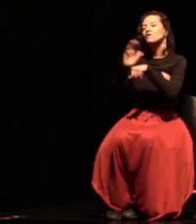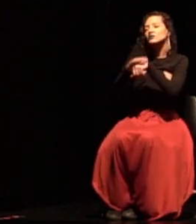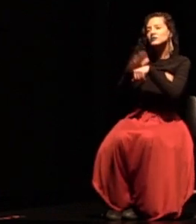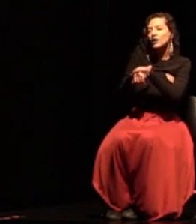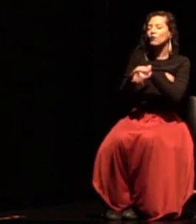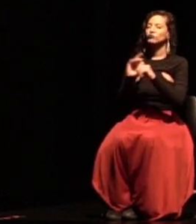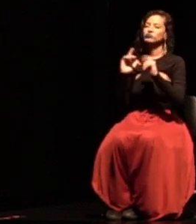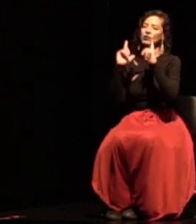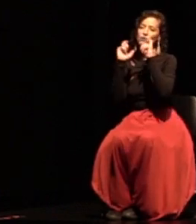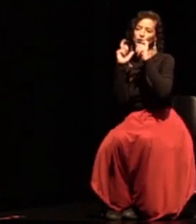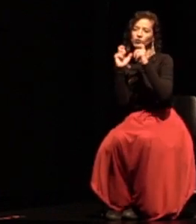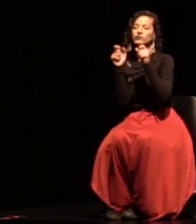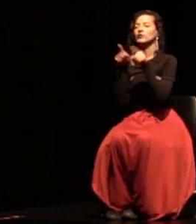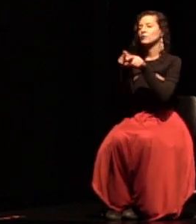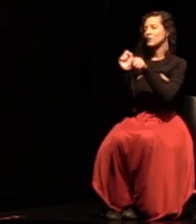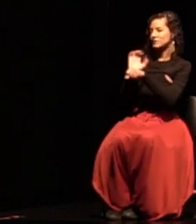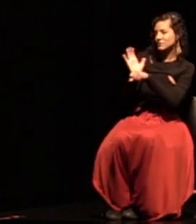cinema?